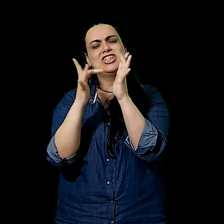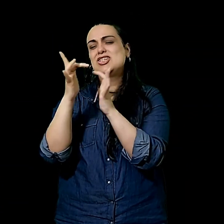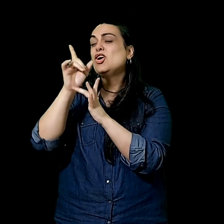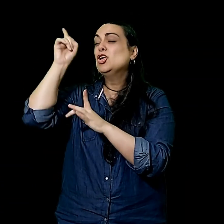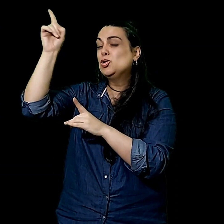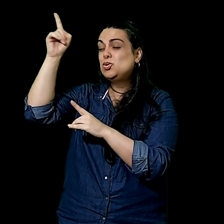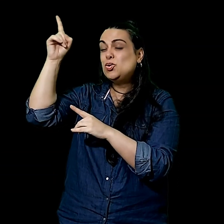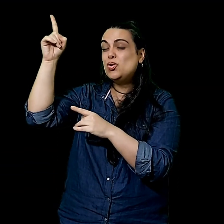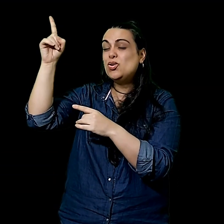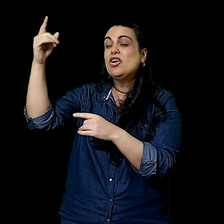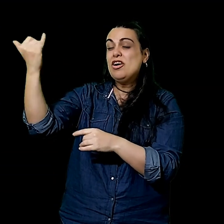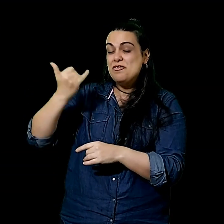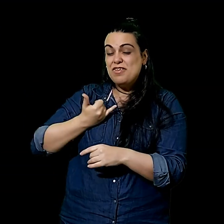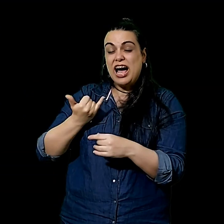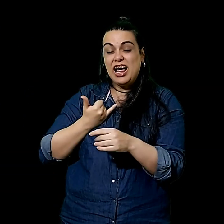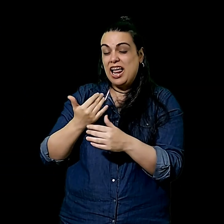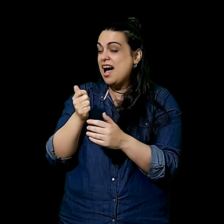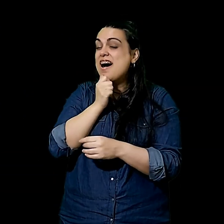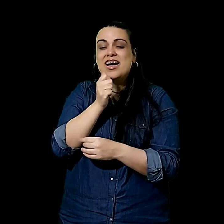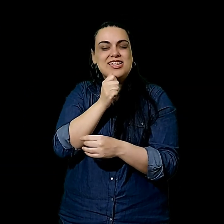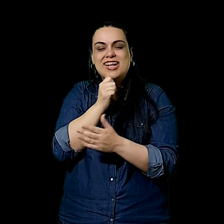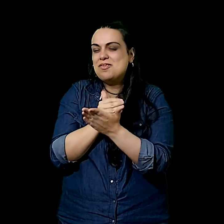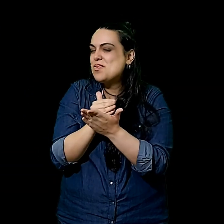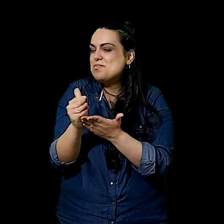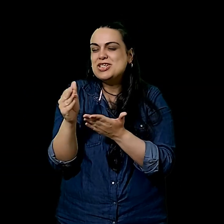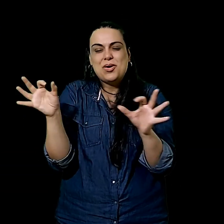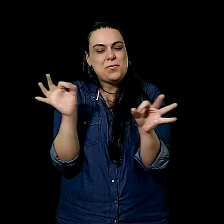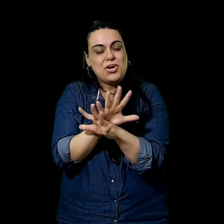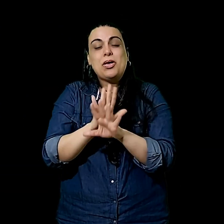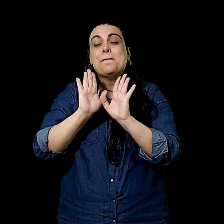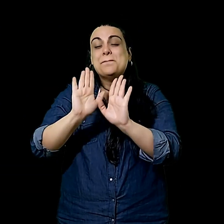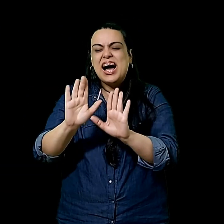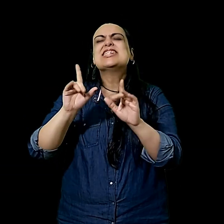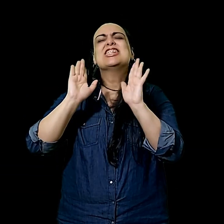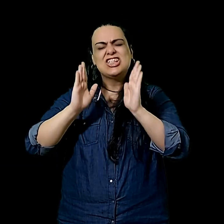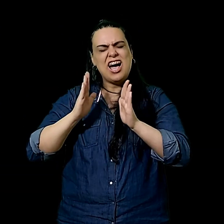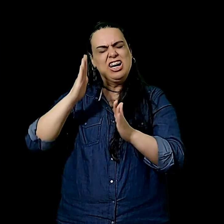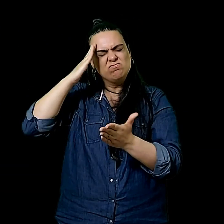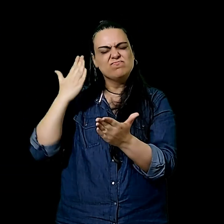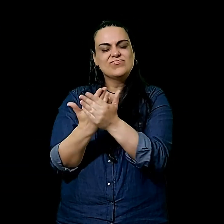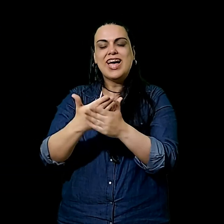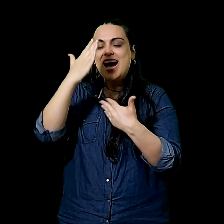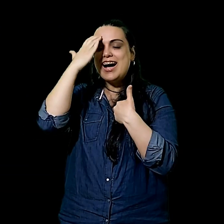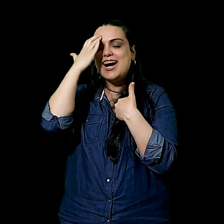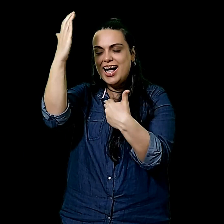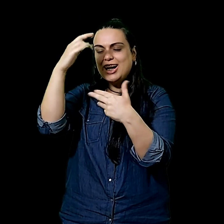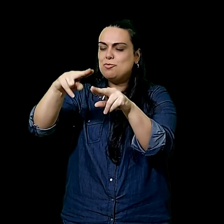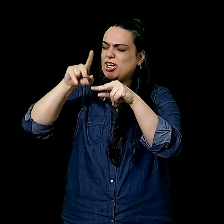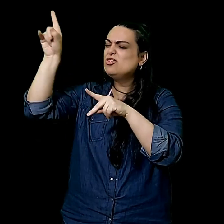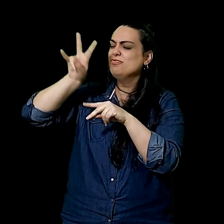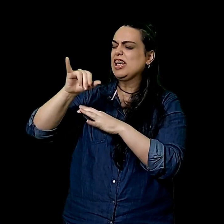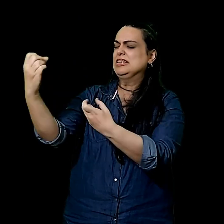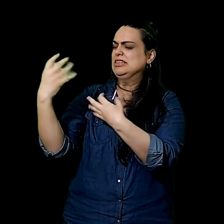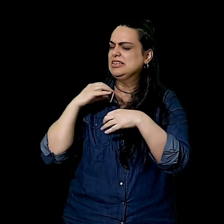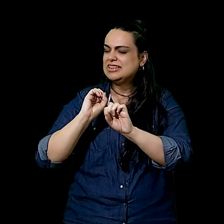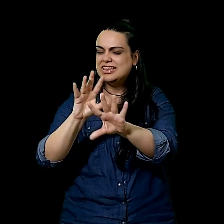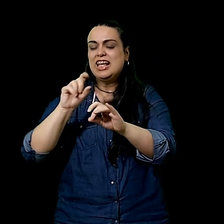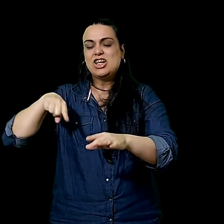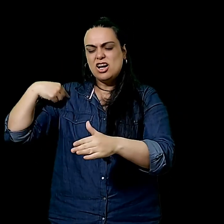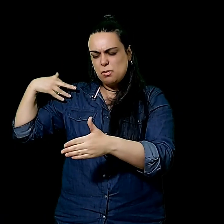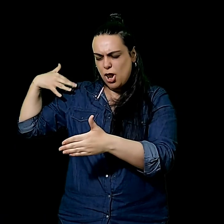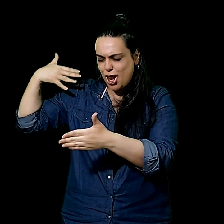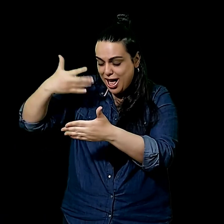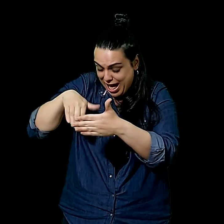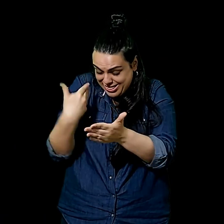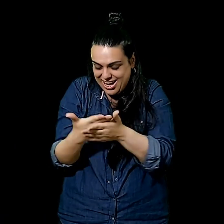tens a falar ainda nem começou nesta tarde, mas nós já te agradecemos, ó Deus, porque chegamos até aqui e